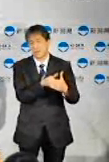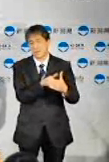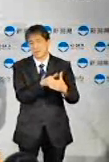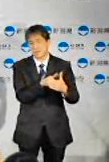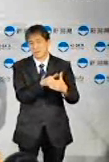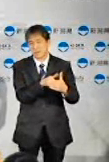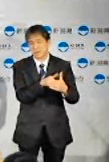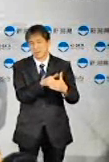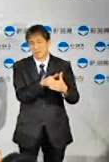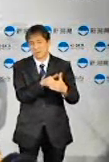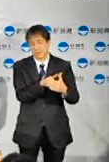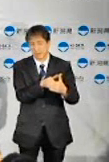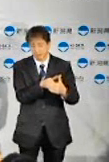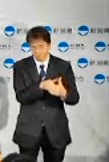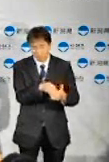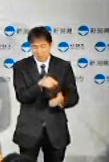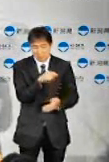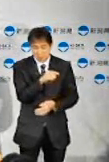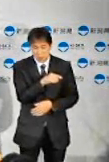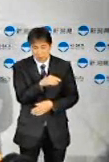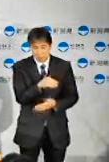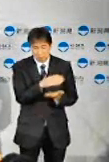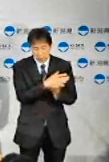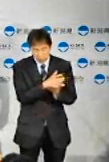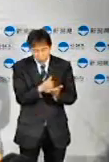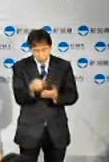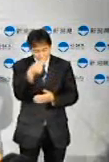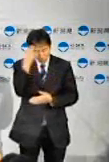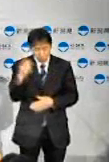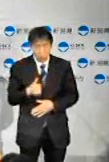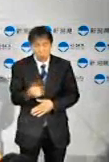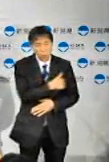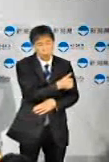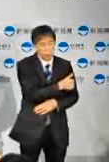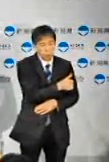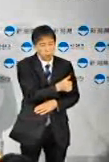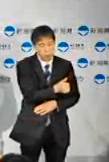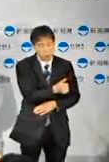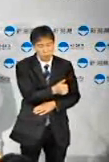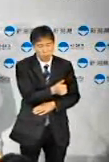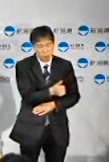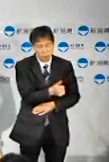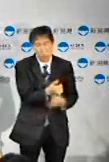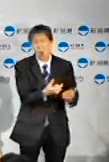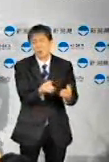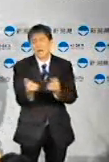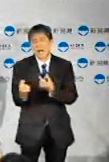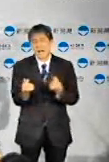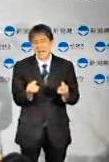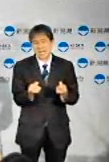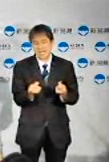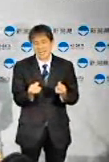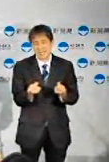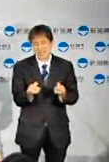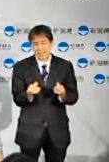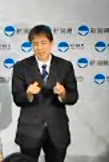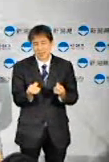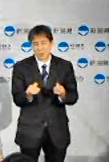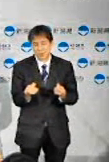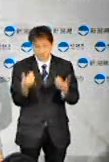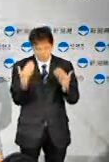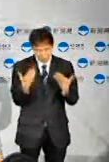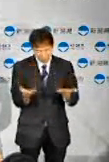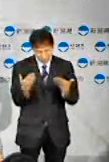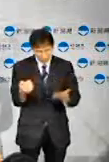どこの高校なり通っても同じように望む勉強ができるようにですね、な環境